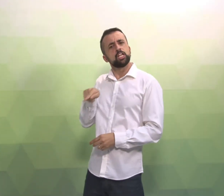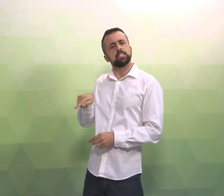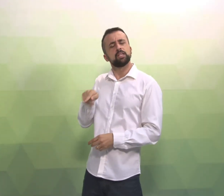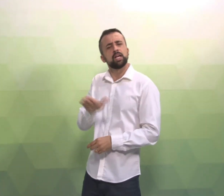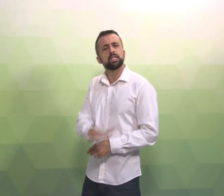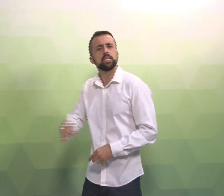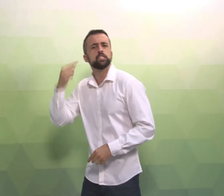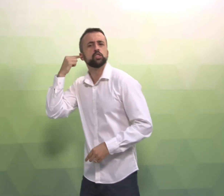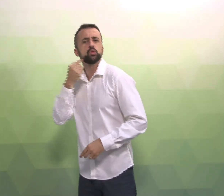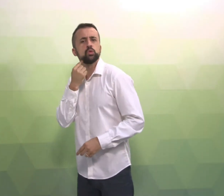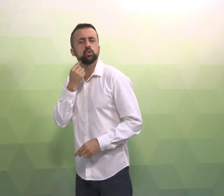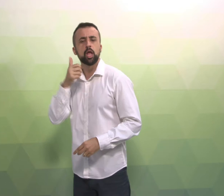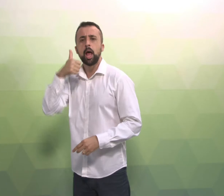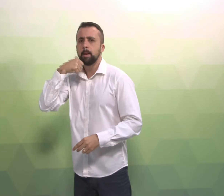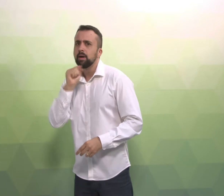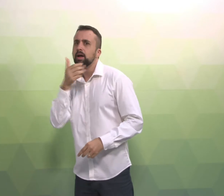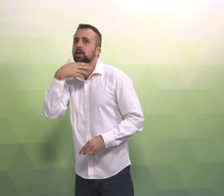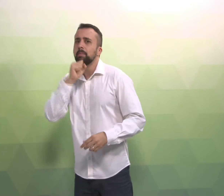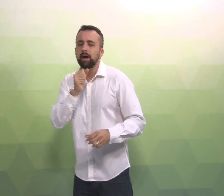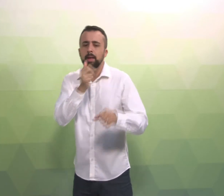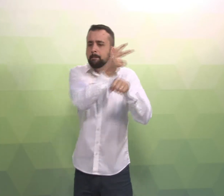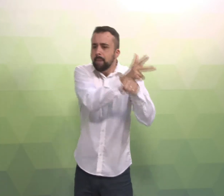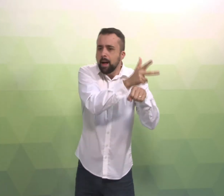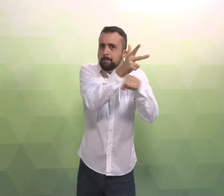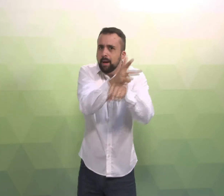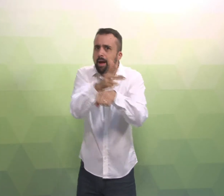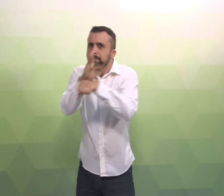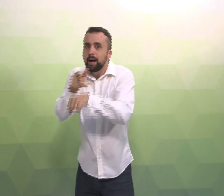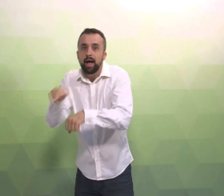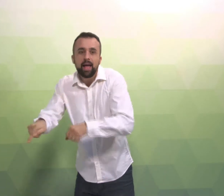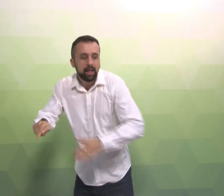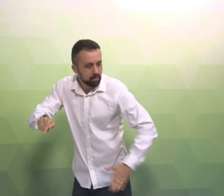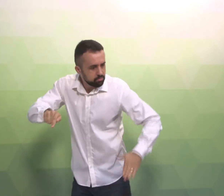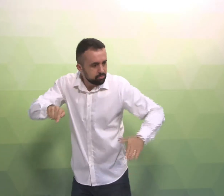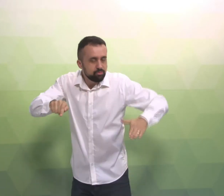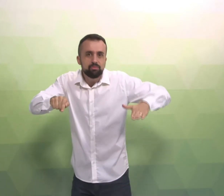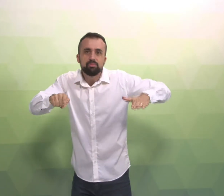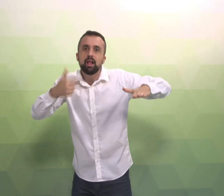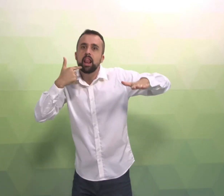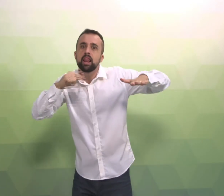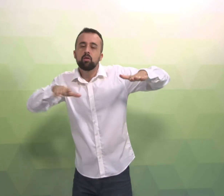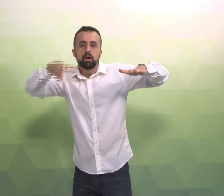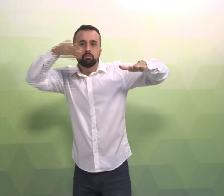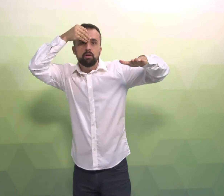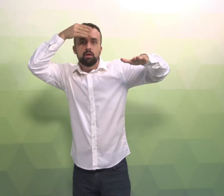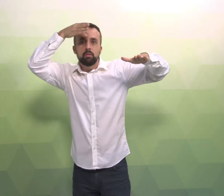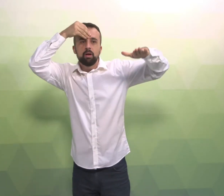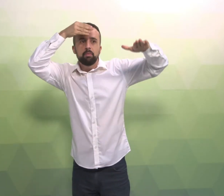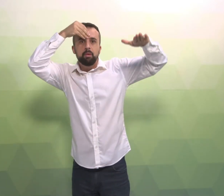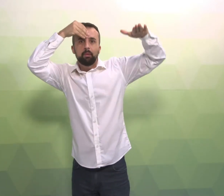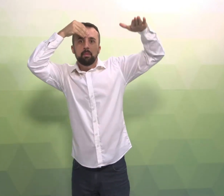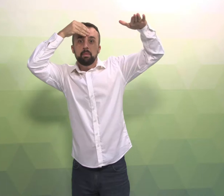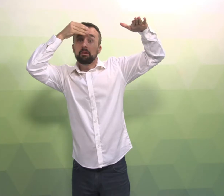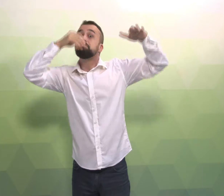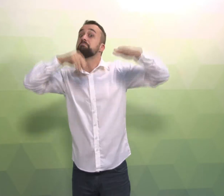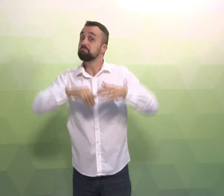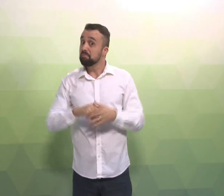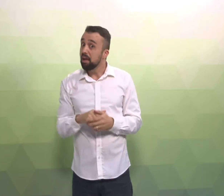No caso de Fiorella, os pais gravaram em vídeo todo o processo de aquisição de língua dela, enquanto ela